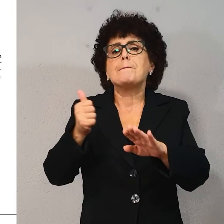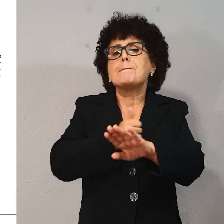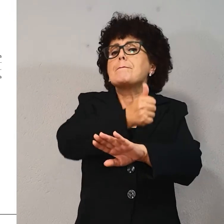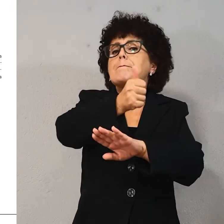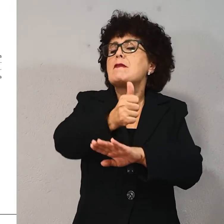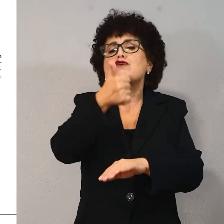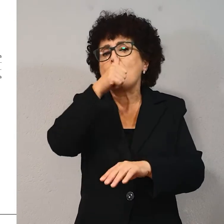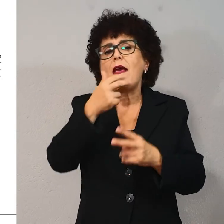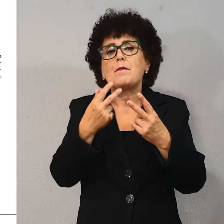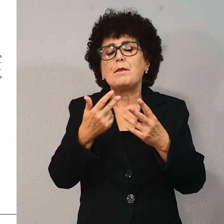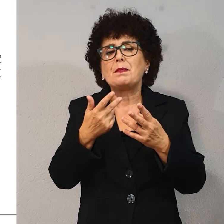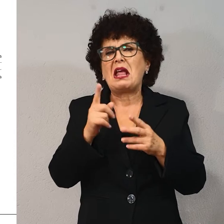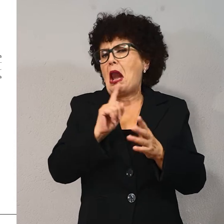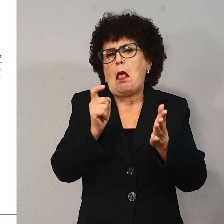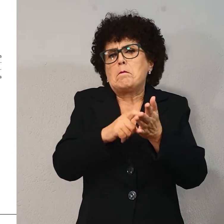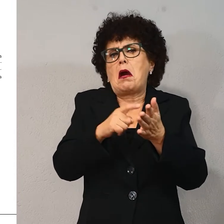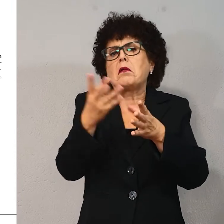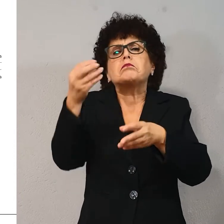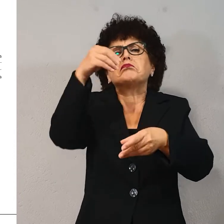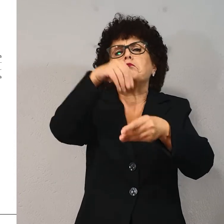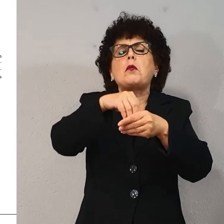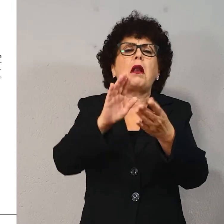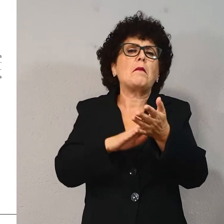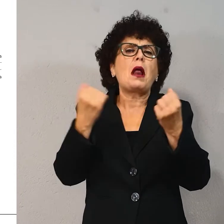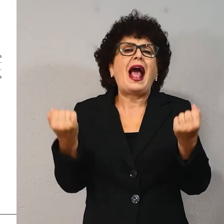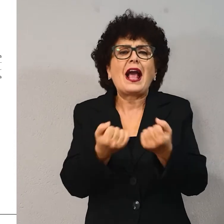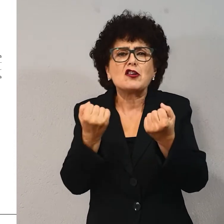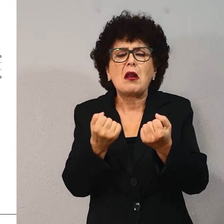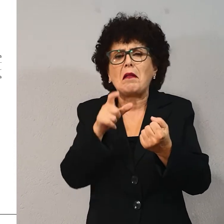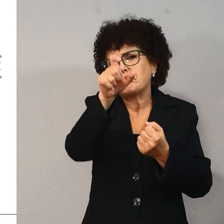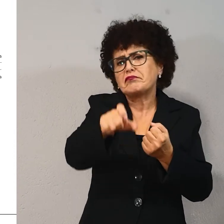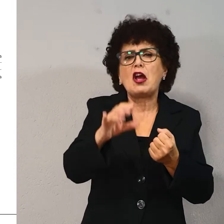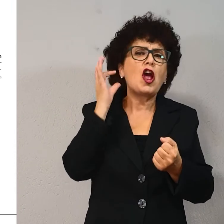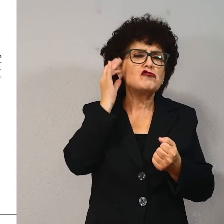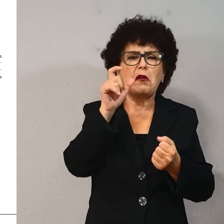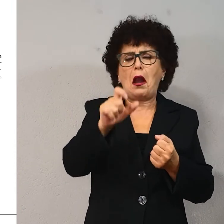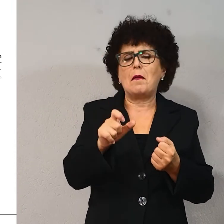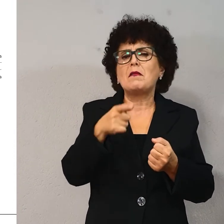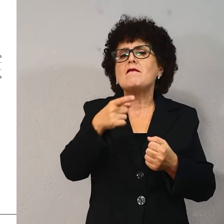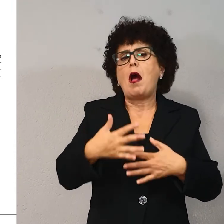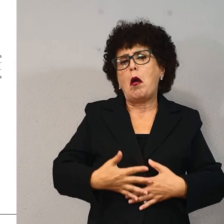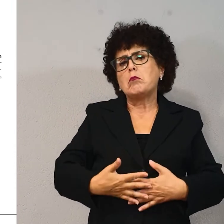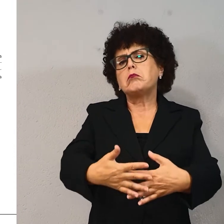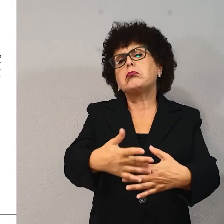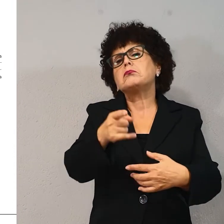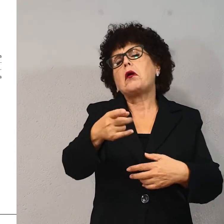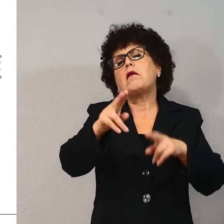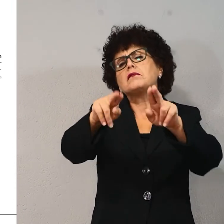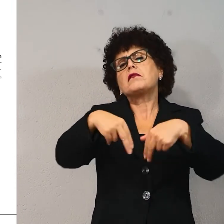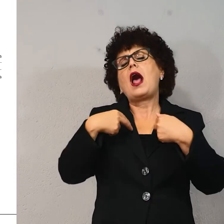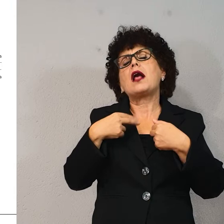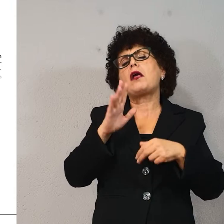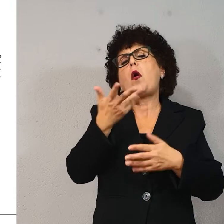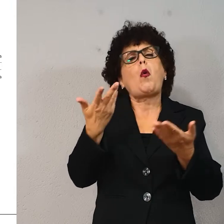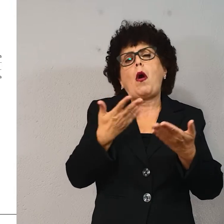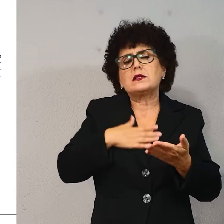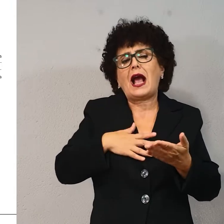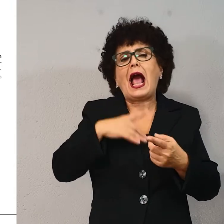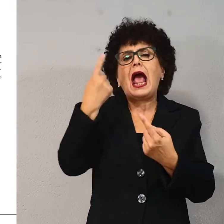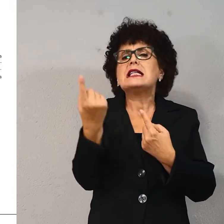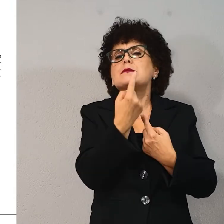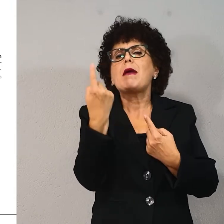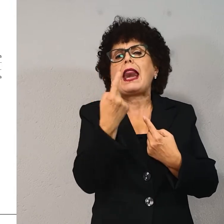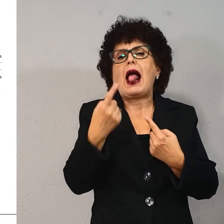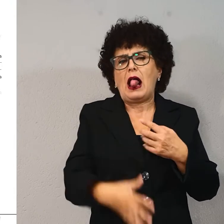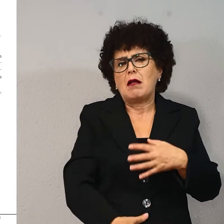Предности. Не бара дополнителен ангажман од корисничката. Плодноста се враќа веднаш по отстранувањето на